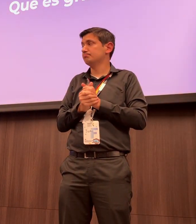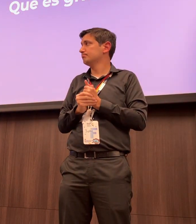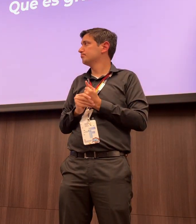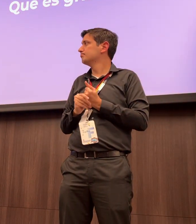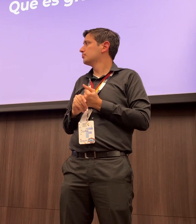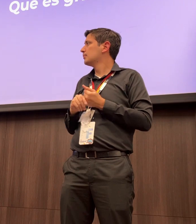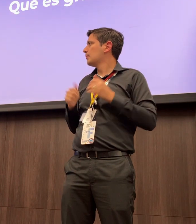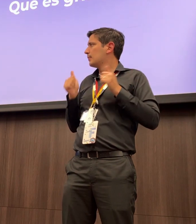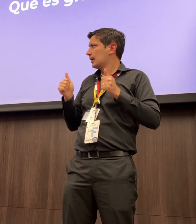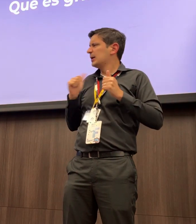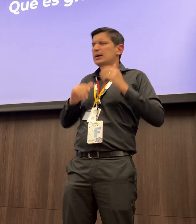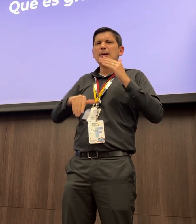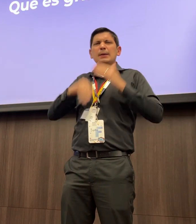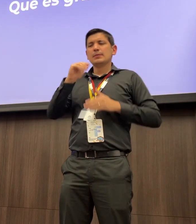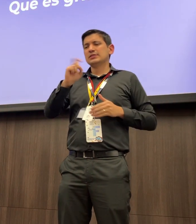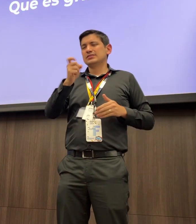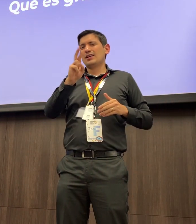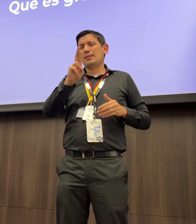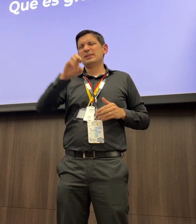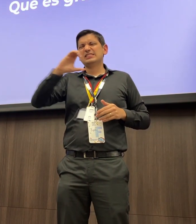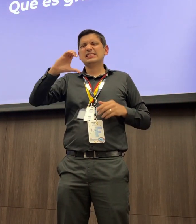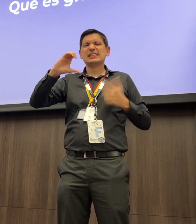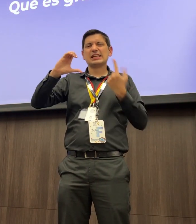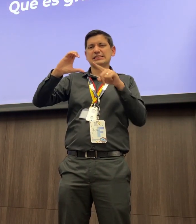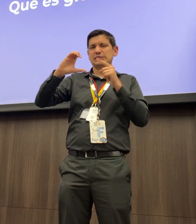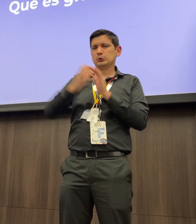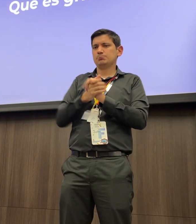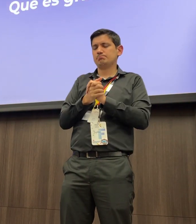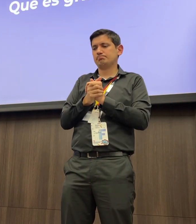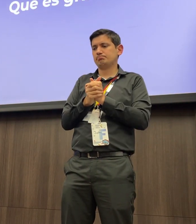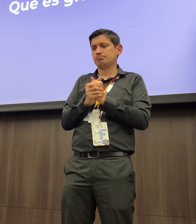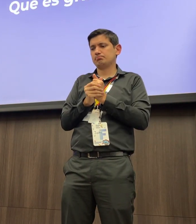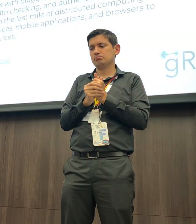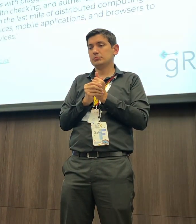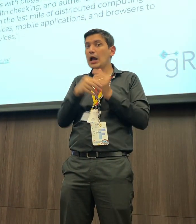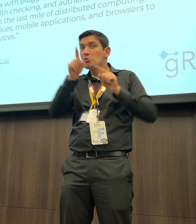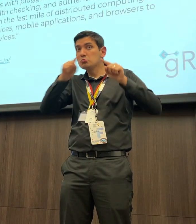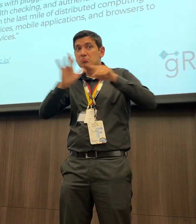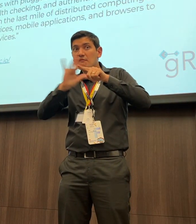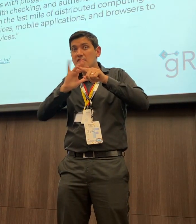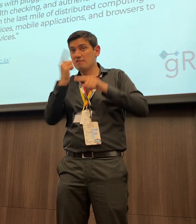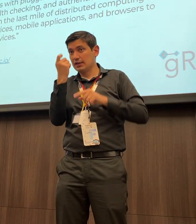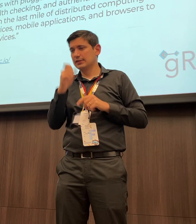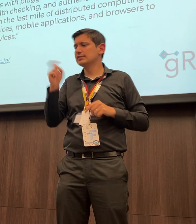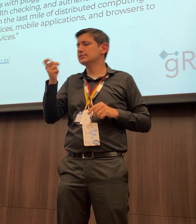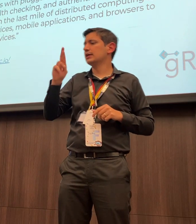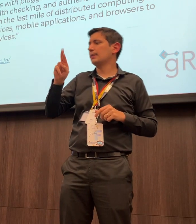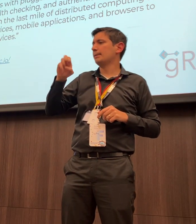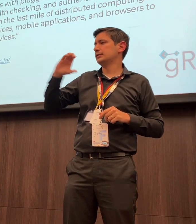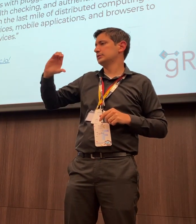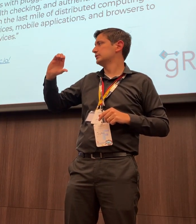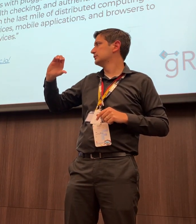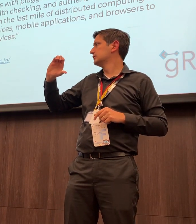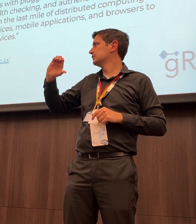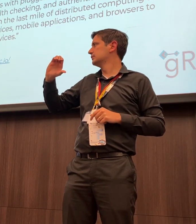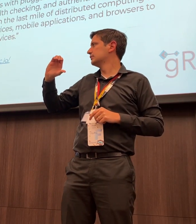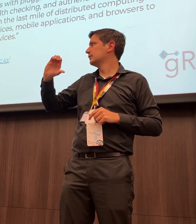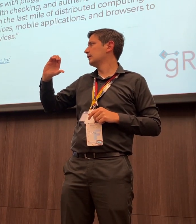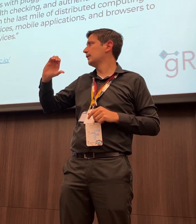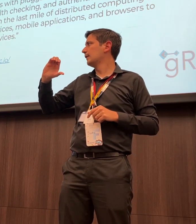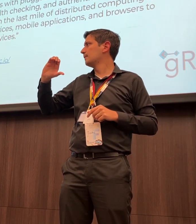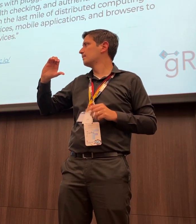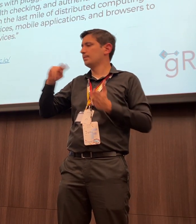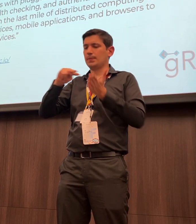Y bueno, para empezar, ¿qué es gRPC, no? Para los que no lo han usado, gRPC es bueno, está la